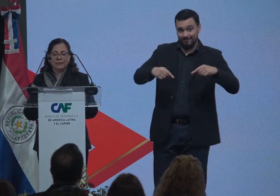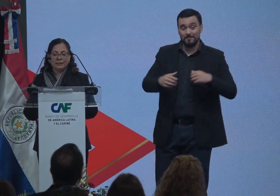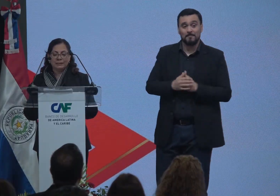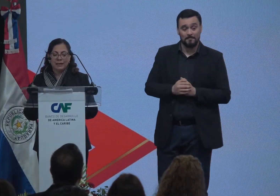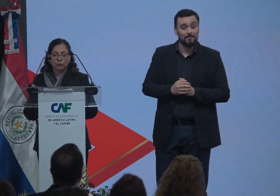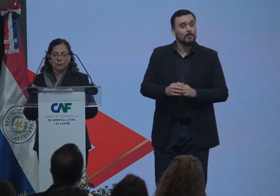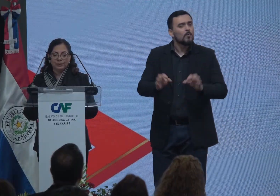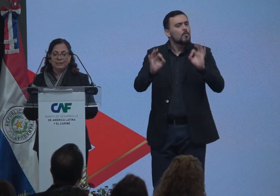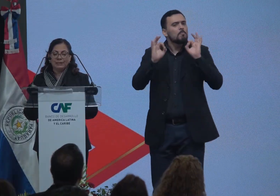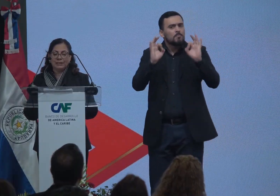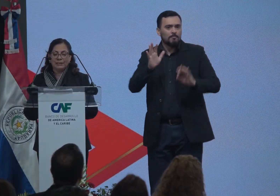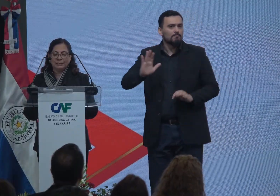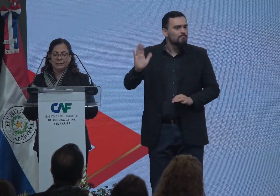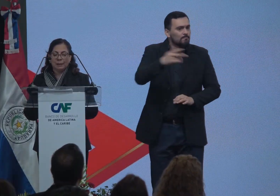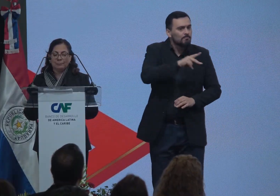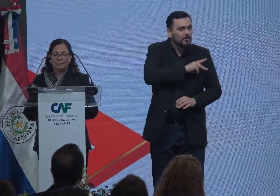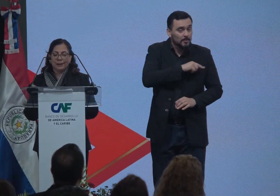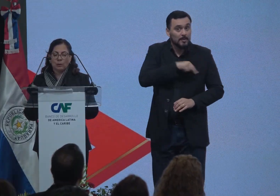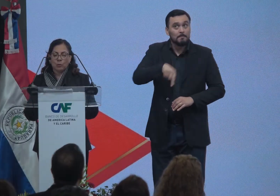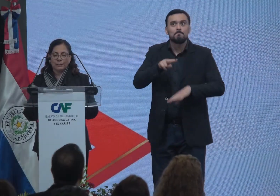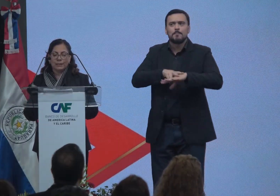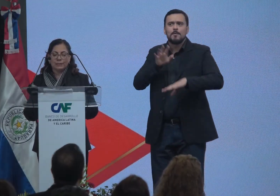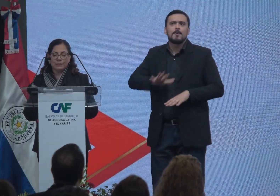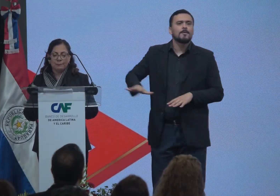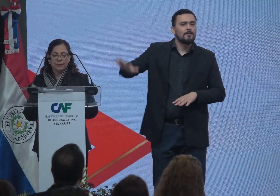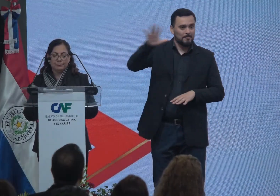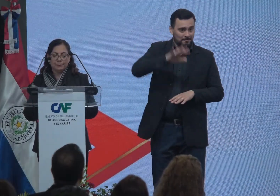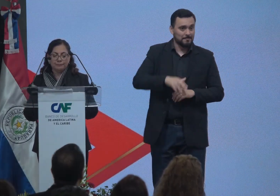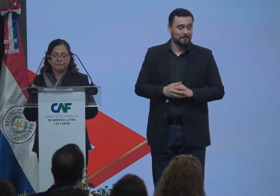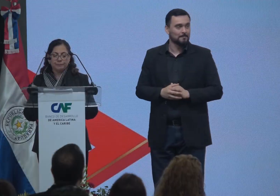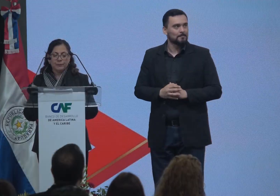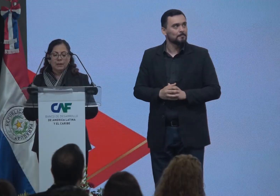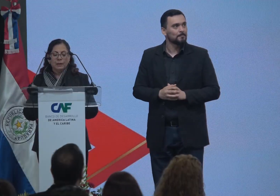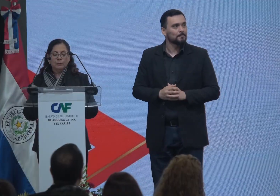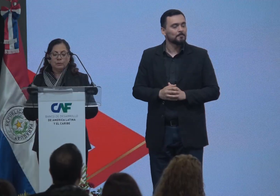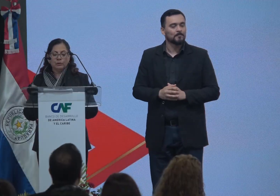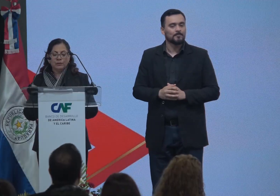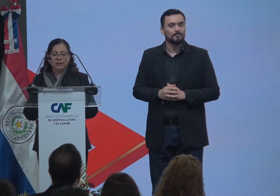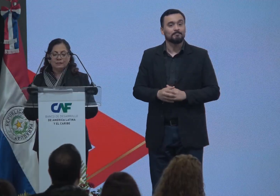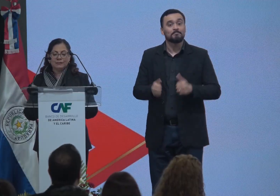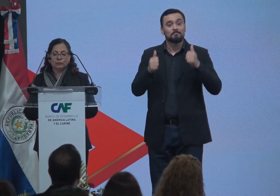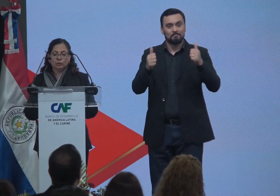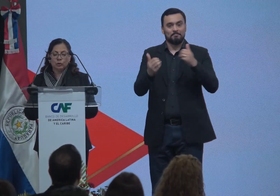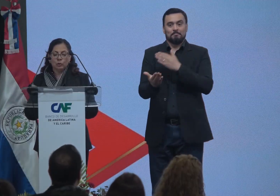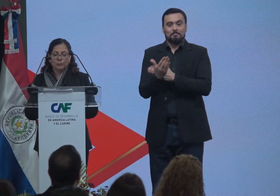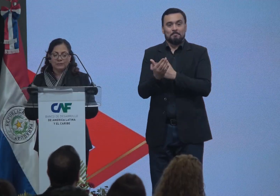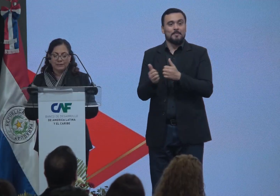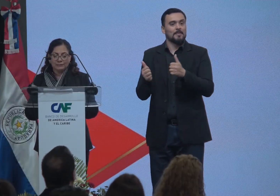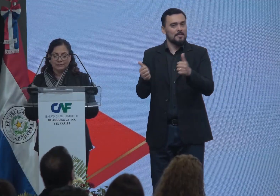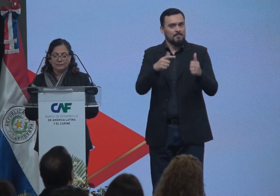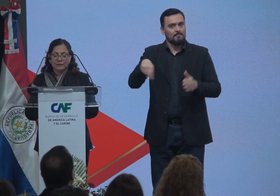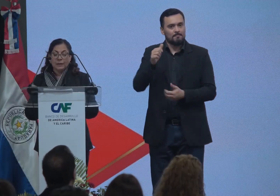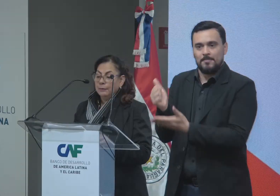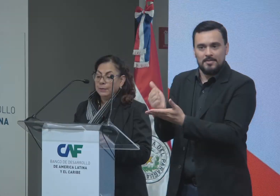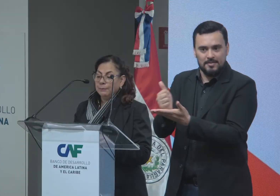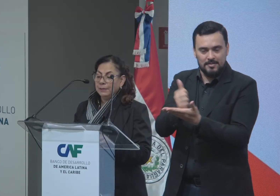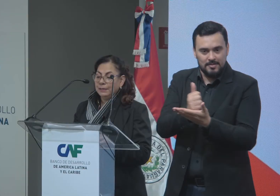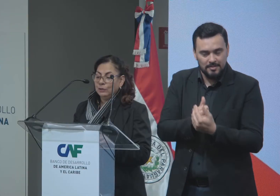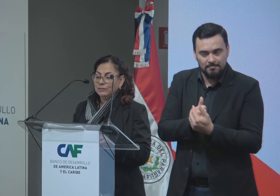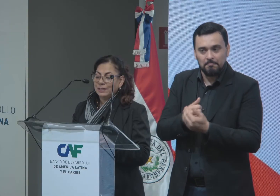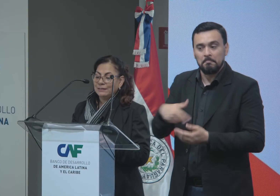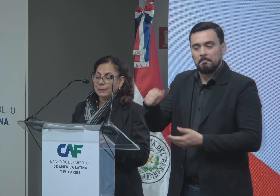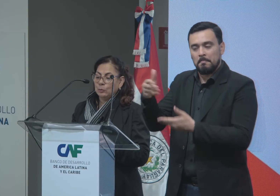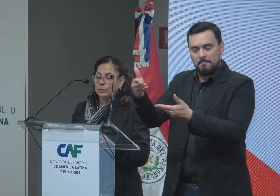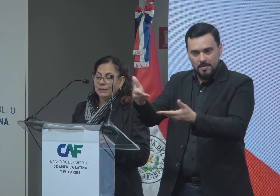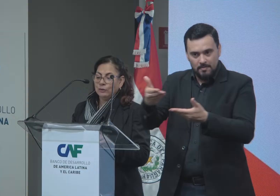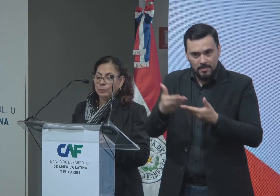opaite hendárupi ñanerëtã Paraguay ryepýpe. Muy buenos días a todos los presentes. Bienvenidos